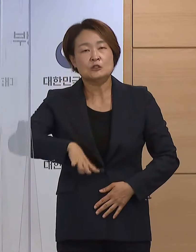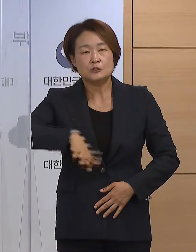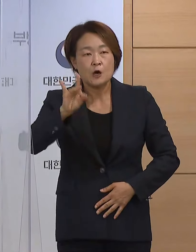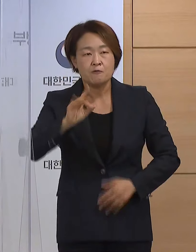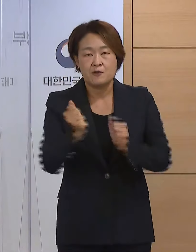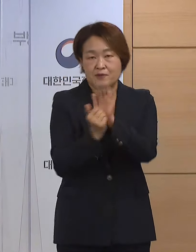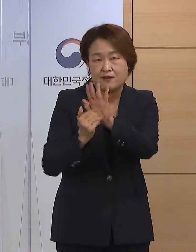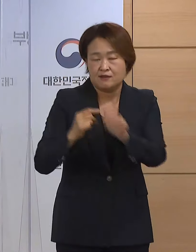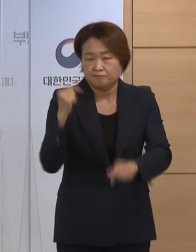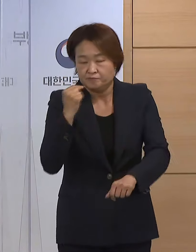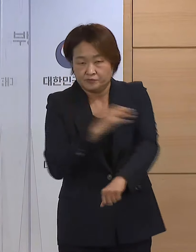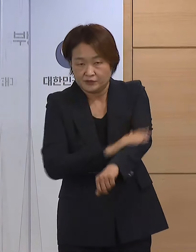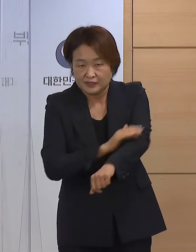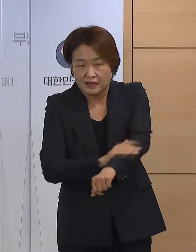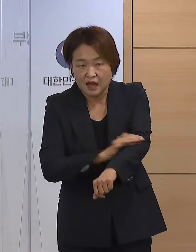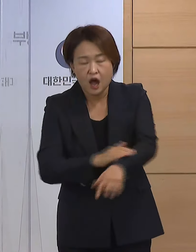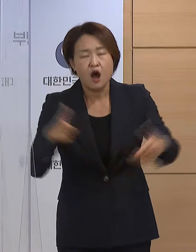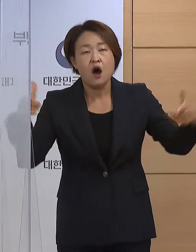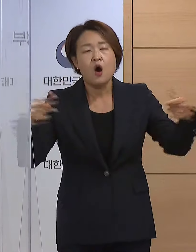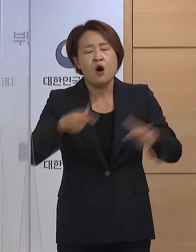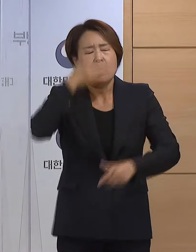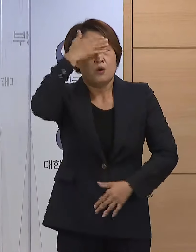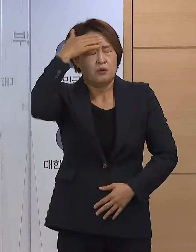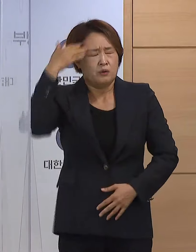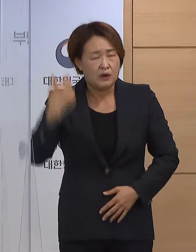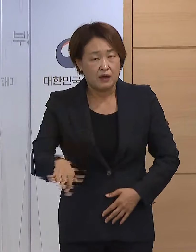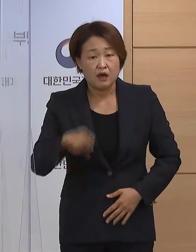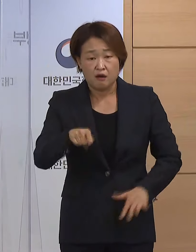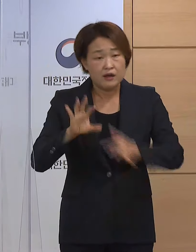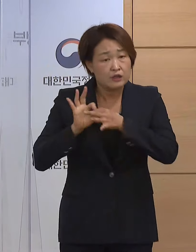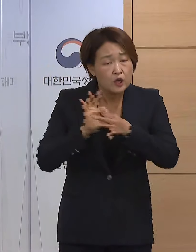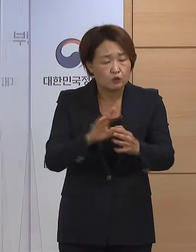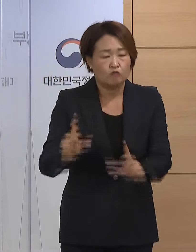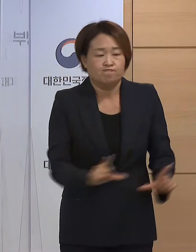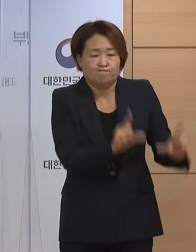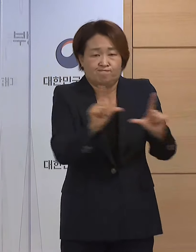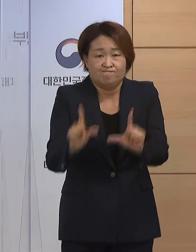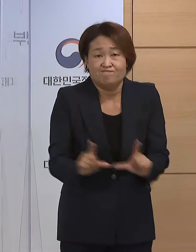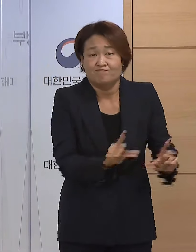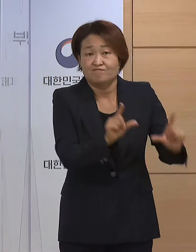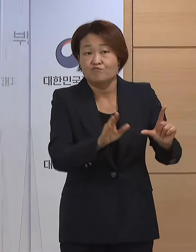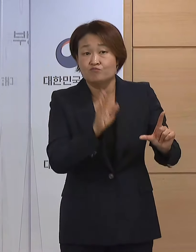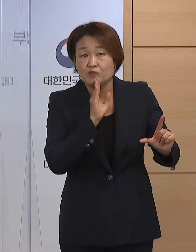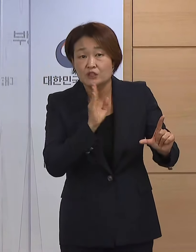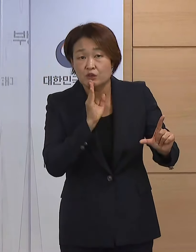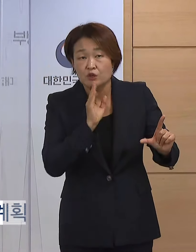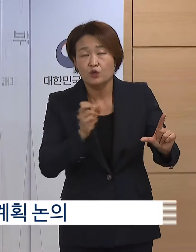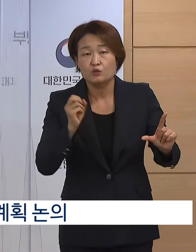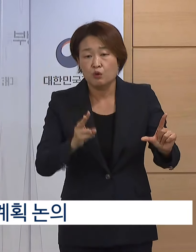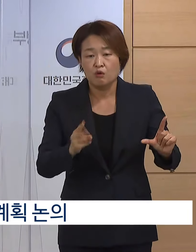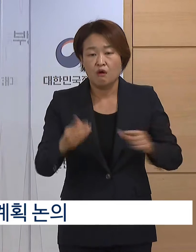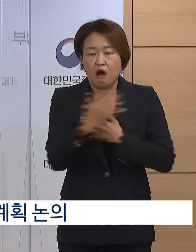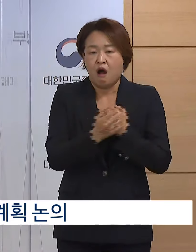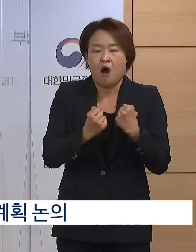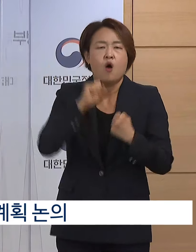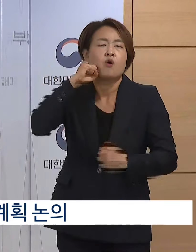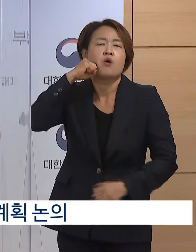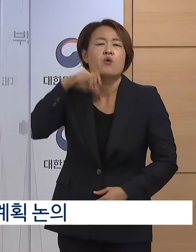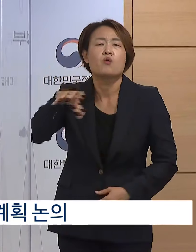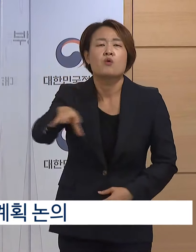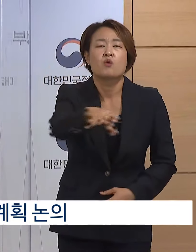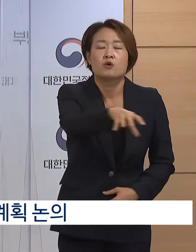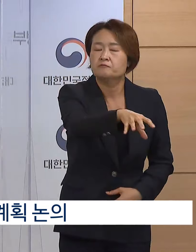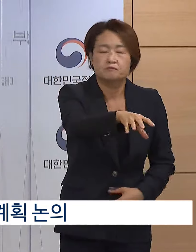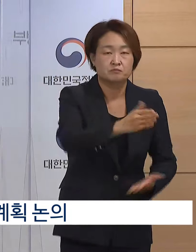유행입니다. 어렵게 얻은 소중한 일상을 지속하면서도 건강 취약계층에 대해